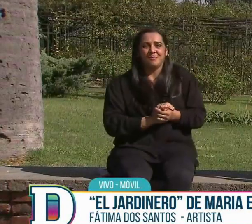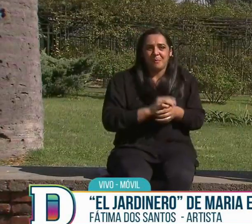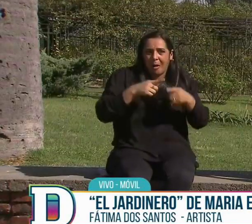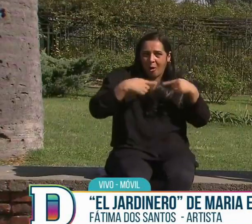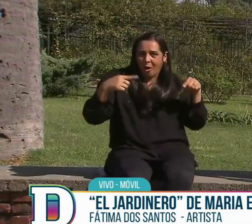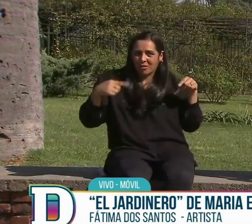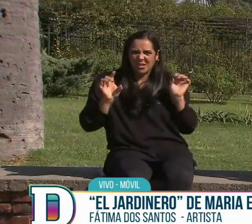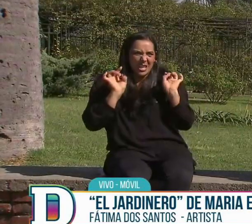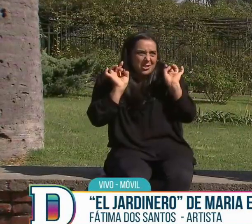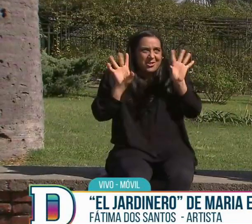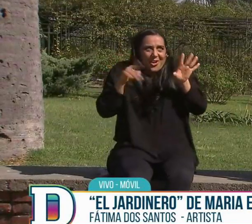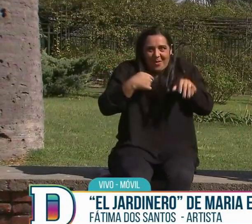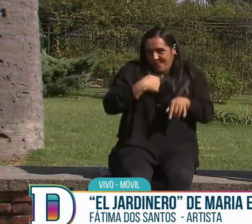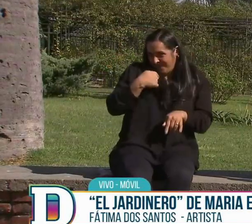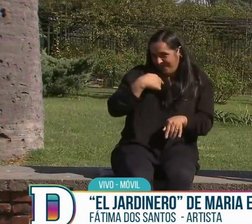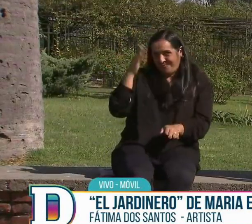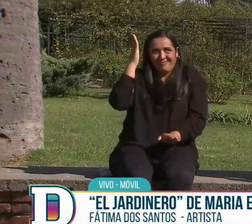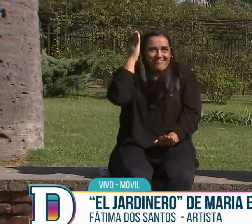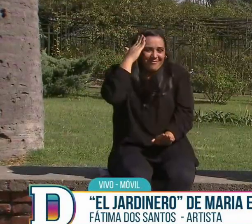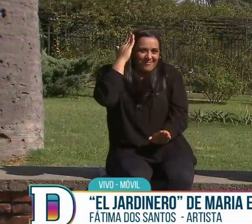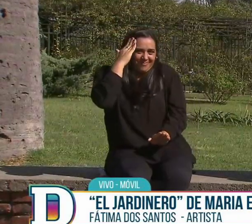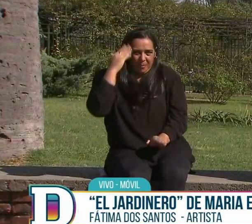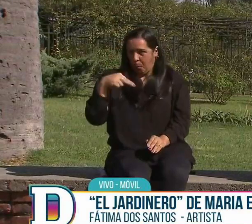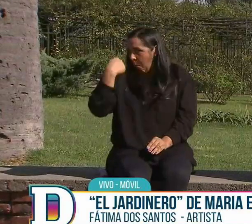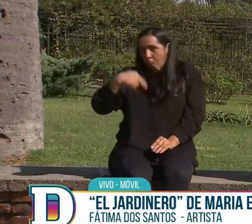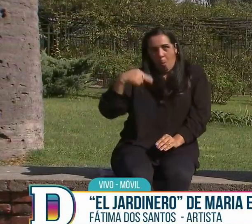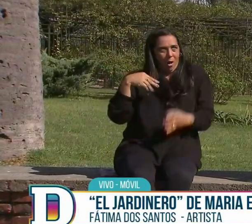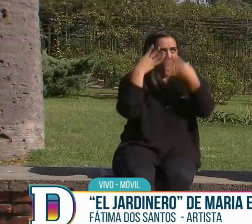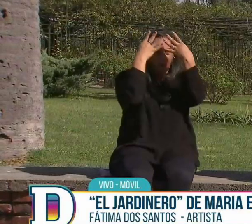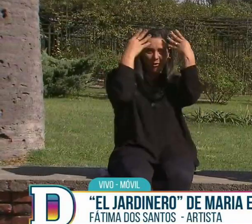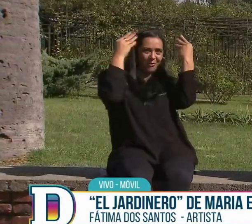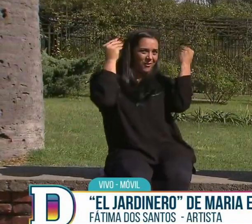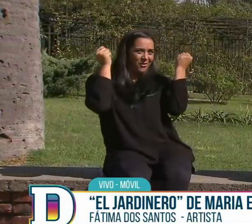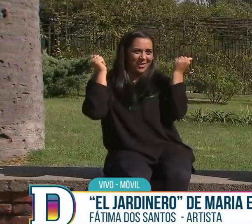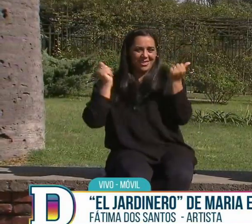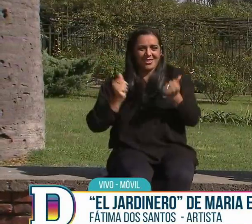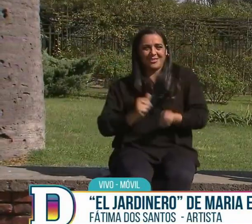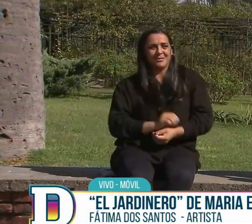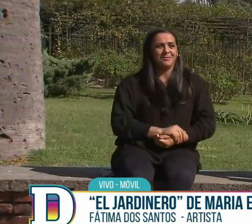cosas que solo yo sé y que nunca olvidaré.